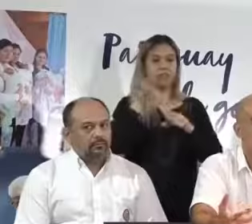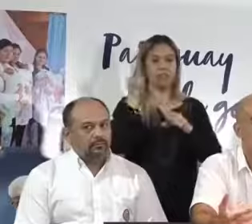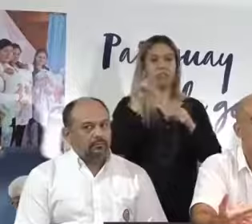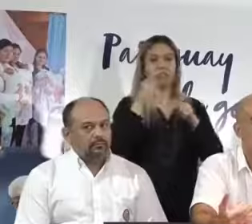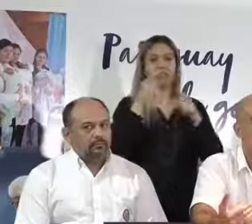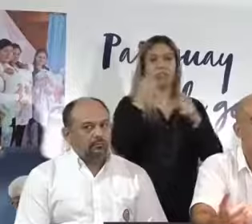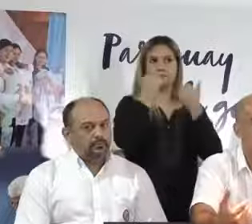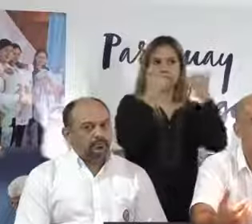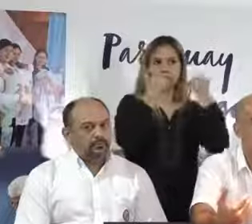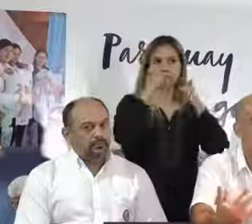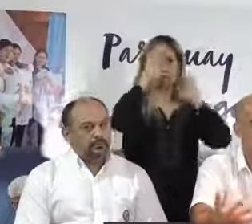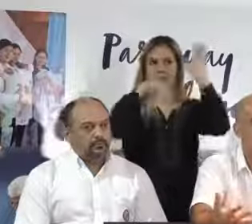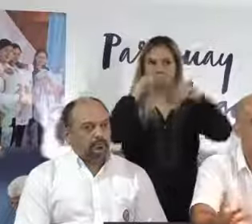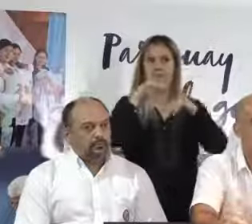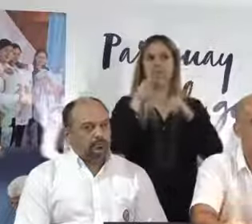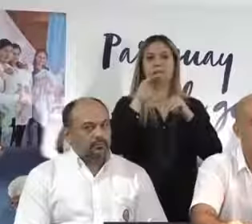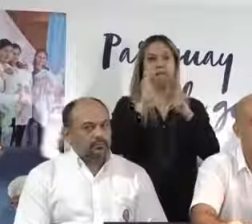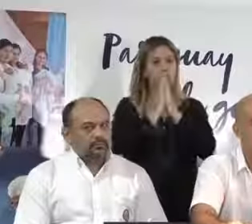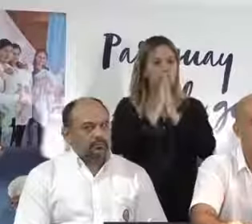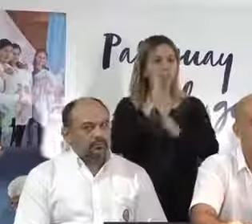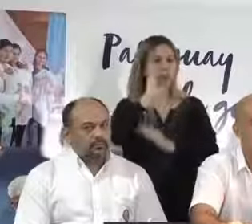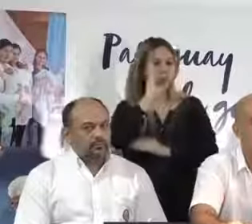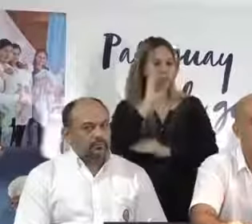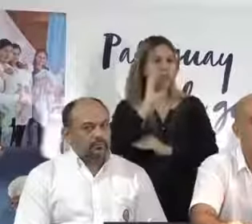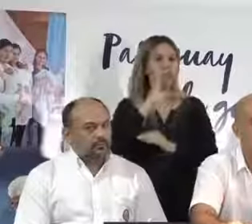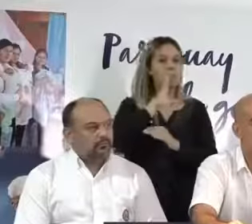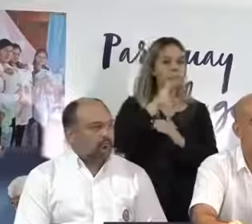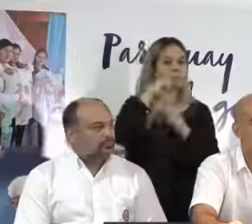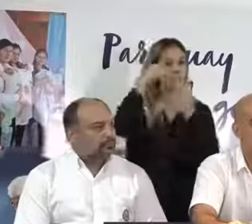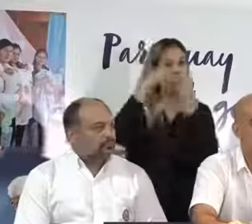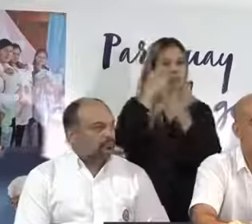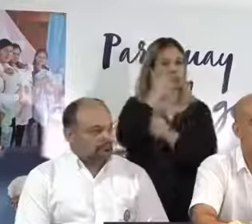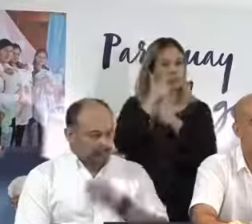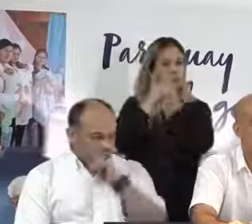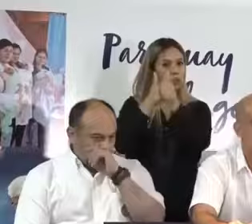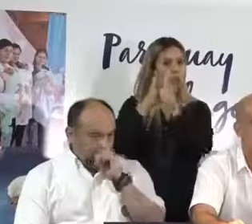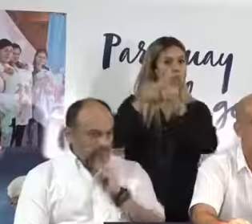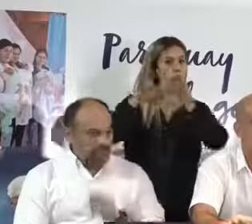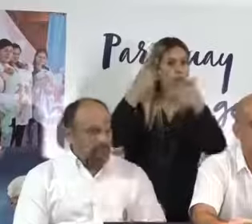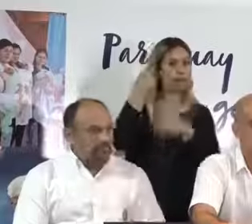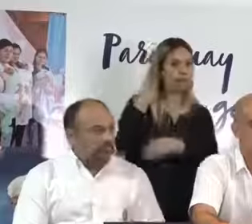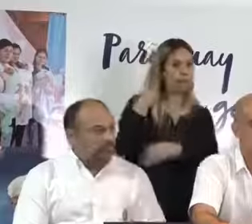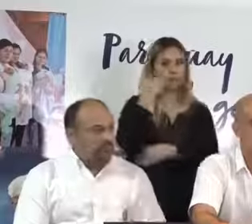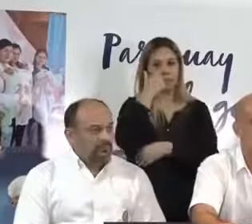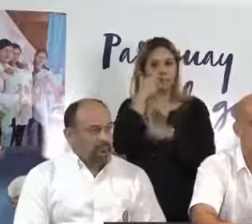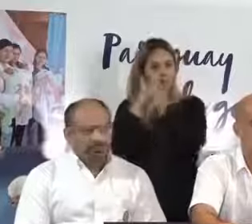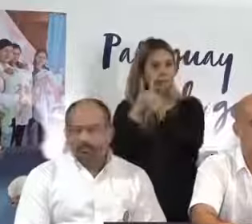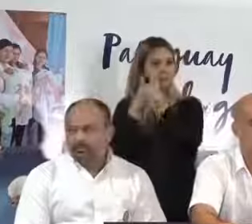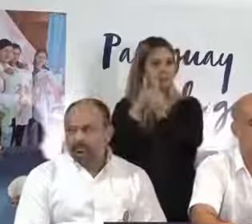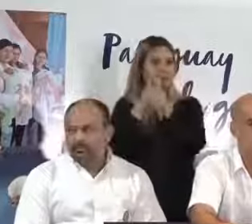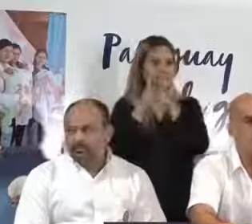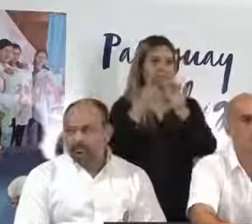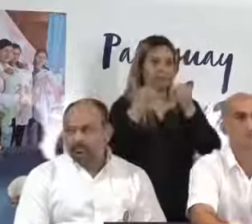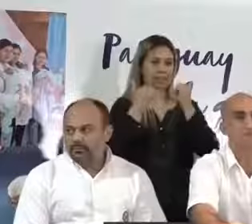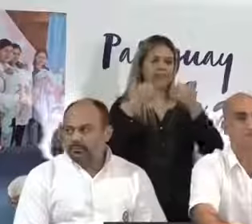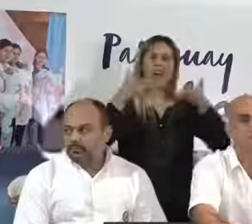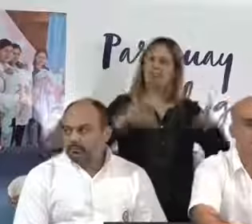se les indica el aislamiento y se les da recomendaciones. Ese es el protocolo establecido aquí y en todos los